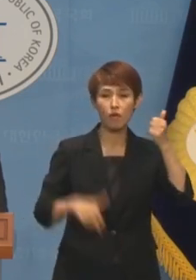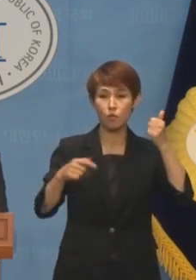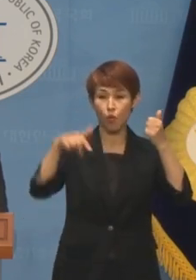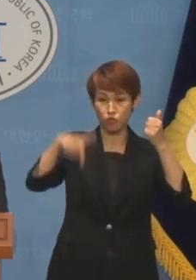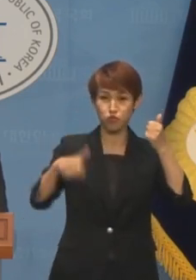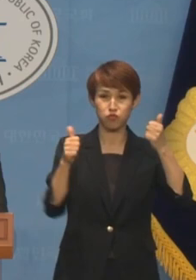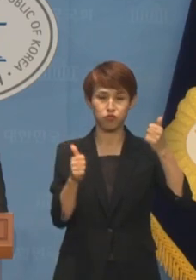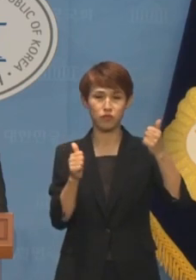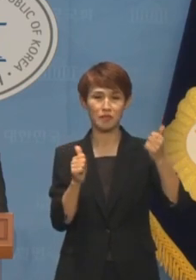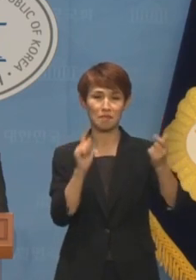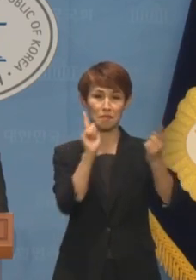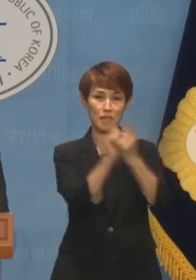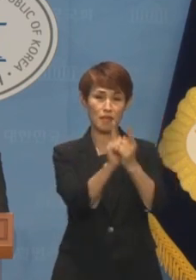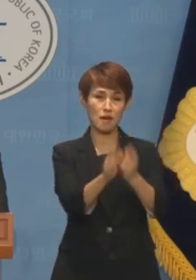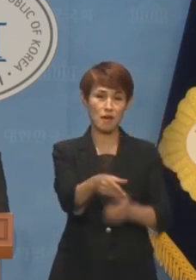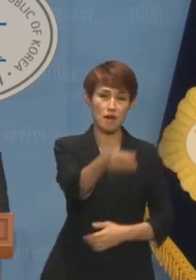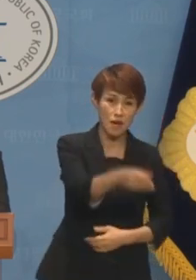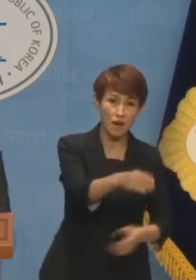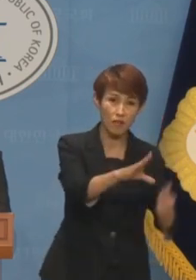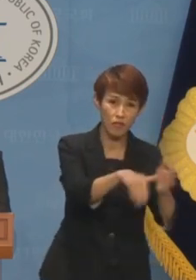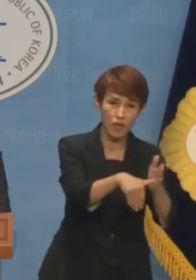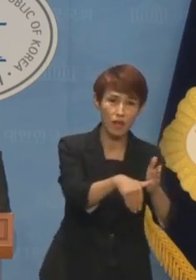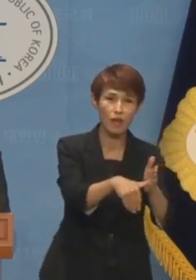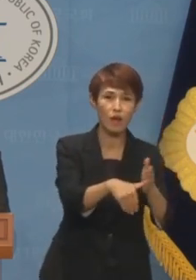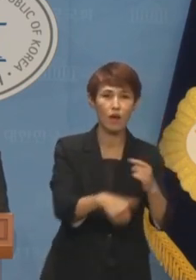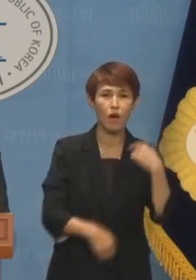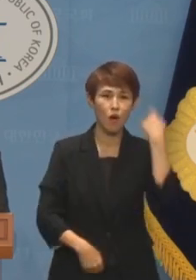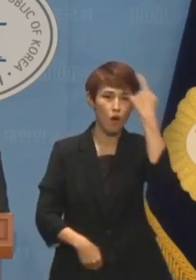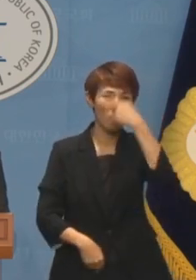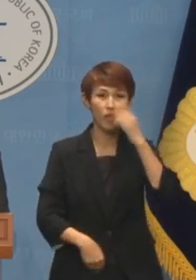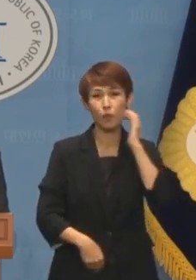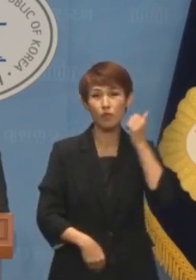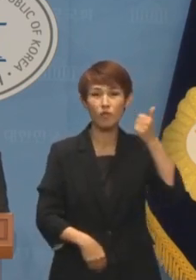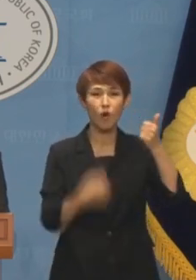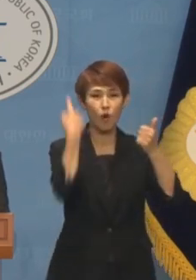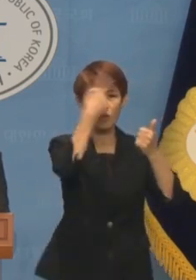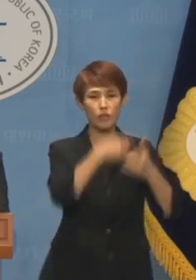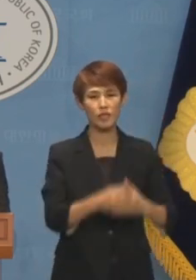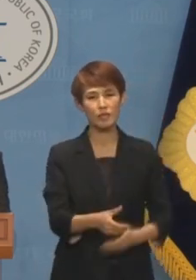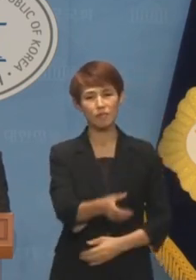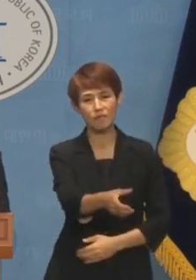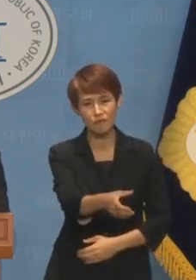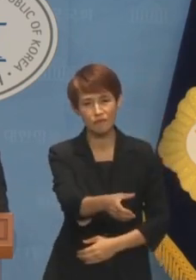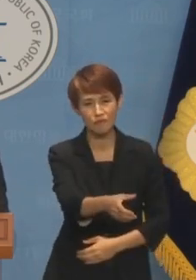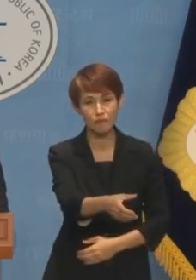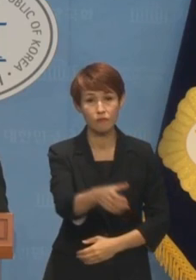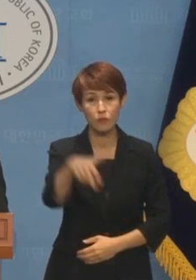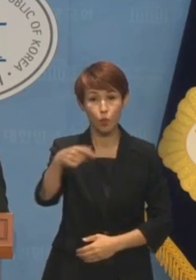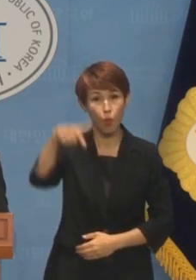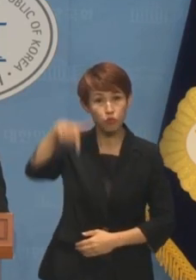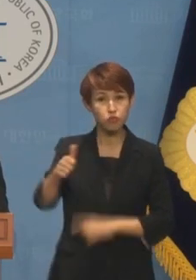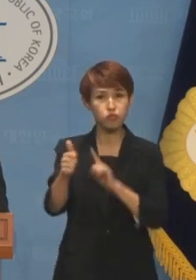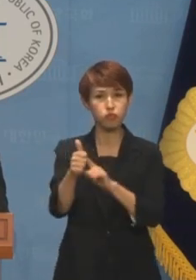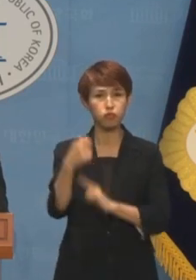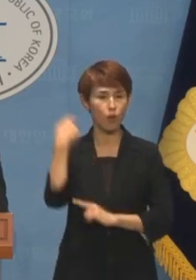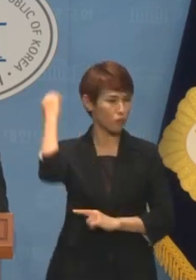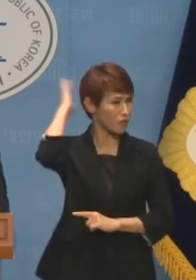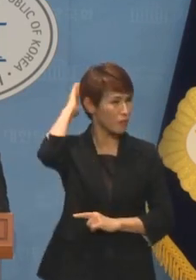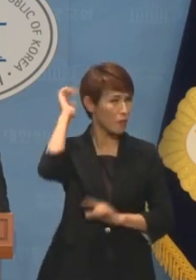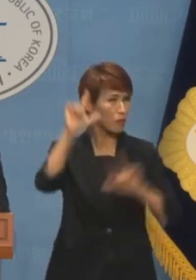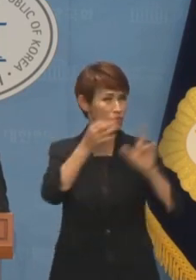사진들에 온통 윤 대통령의 묘한 표정과 조국 대표의 뒤통수만 담겼습니다.